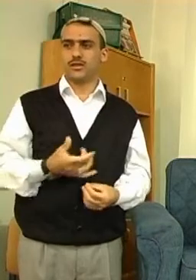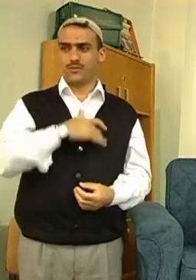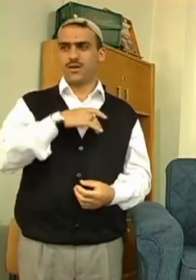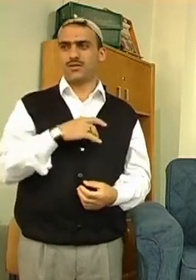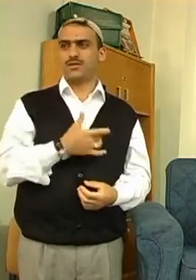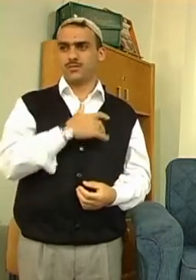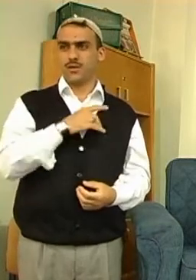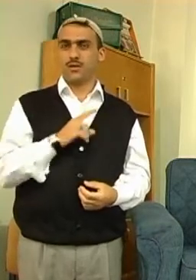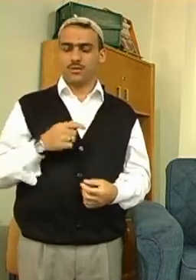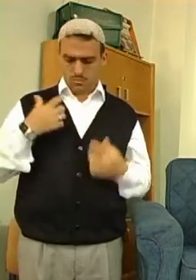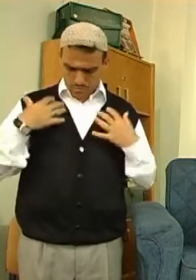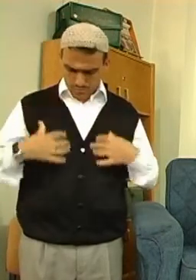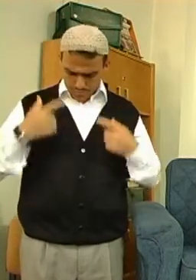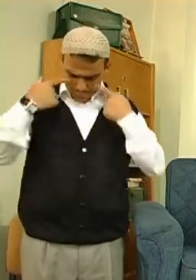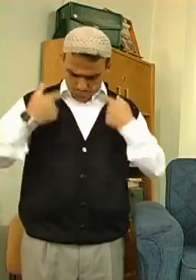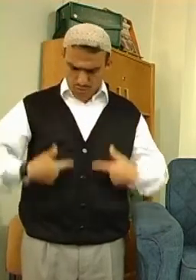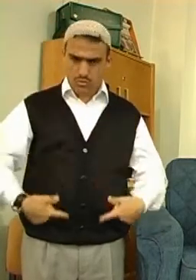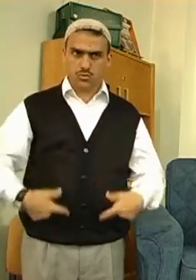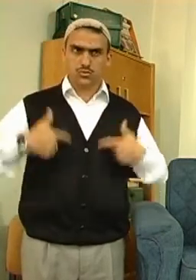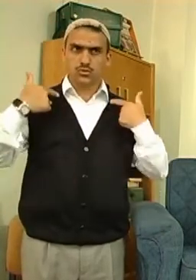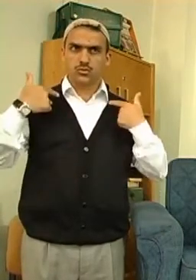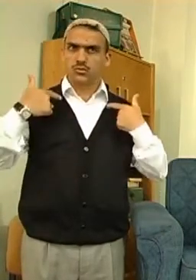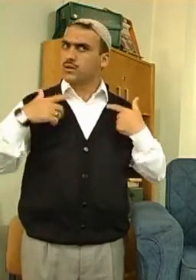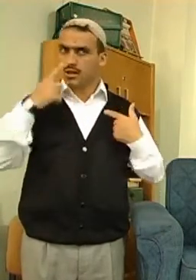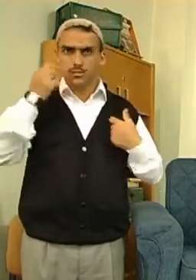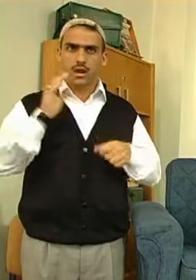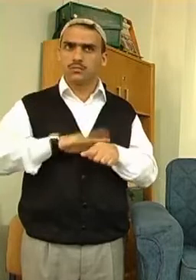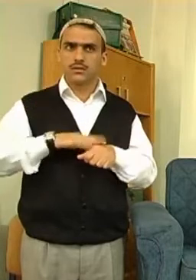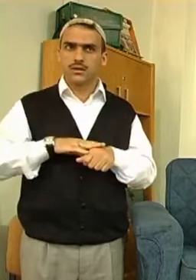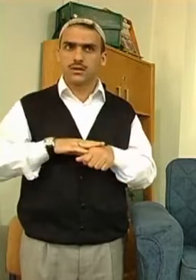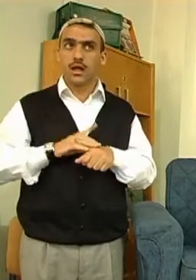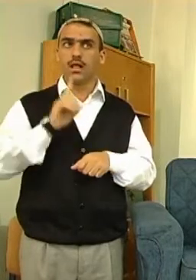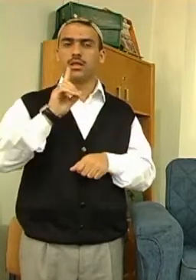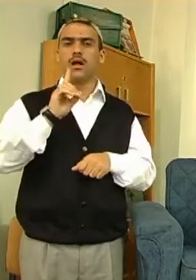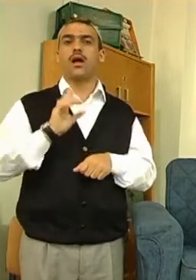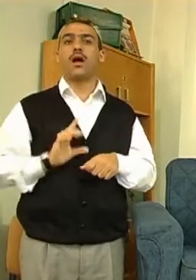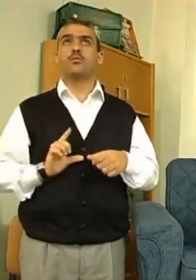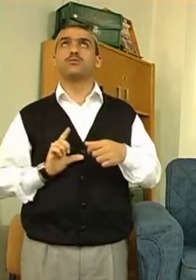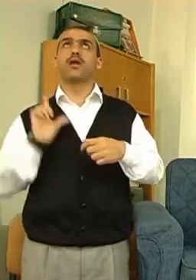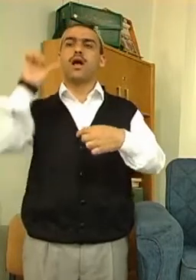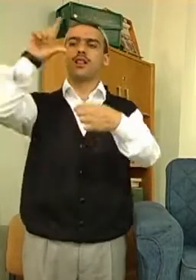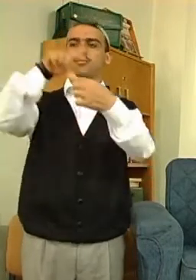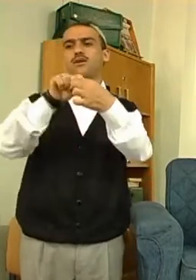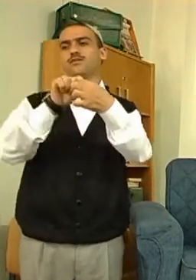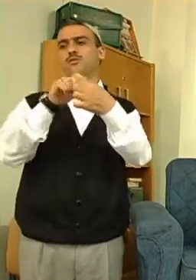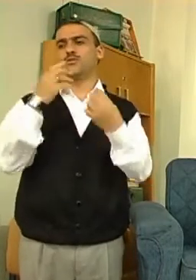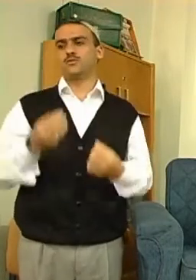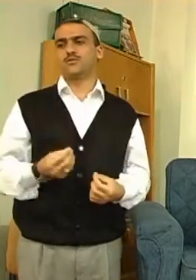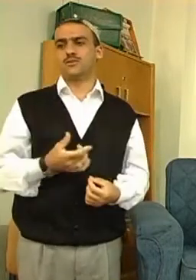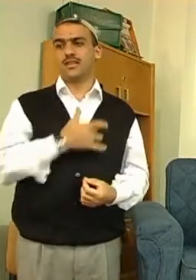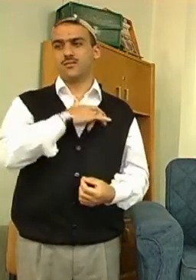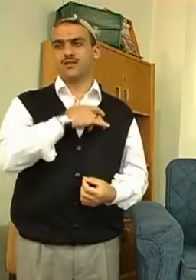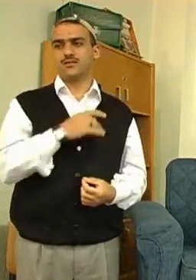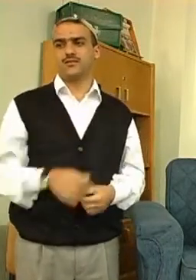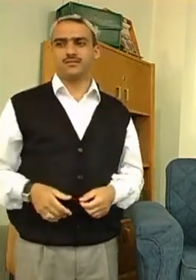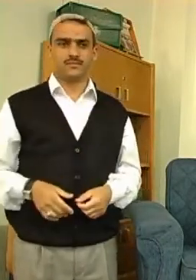hayatı verdi. Oraya intisap ediyoruz değil mi? Bir suretim var, bir musavvirden geliyor. İlahir. Yani Esma-i Hüsna'nın bütün